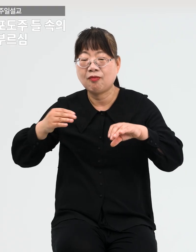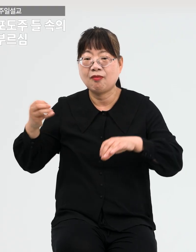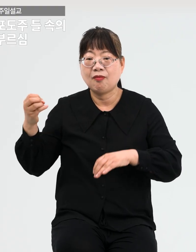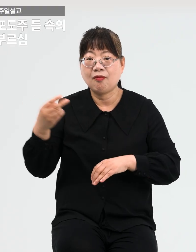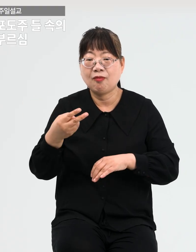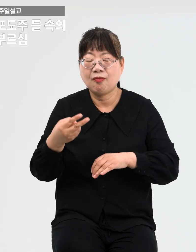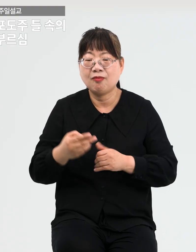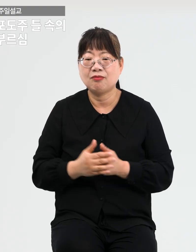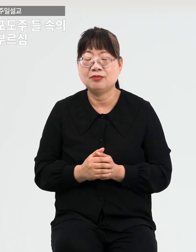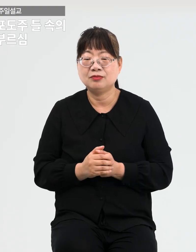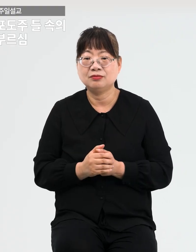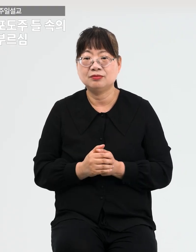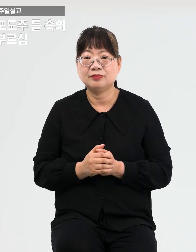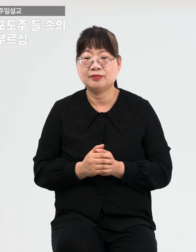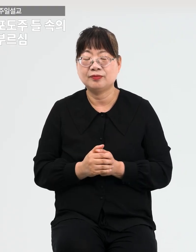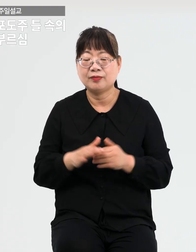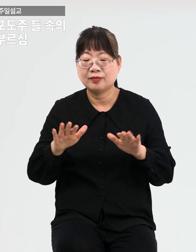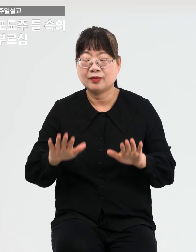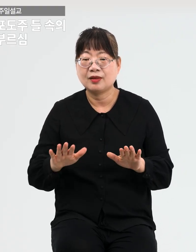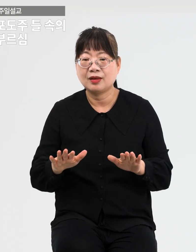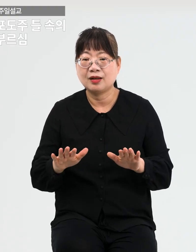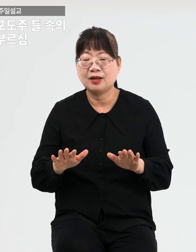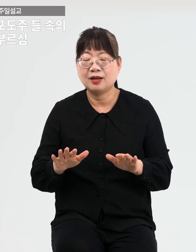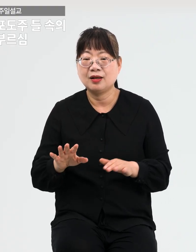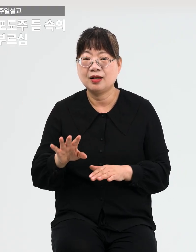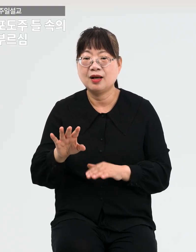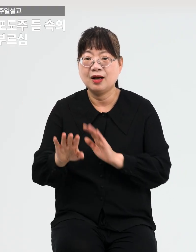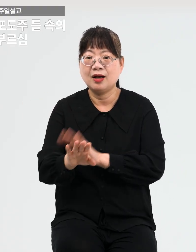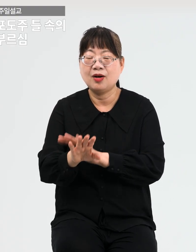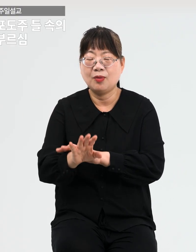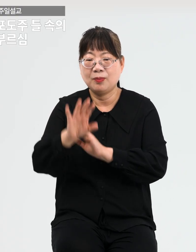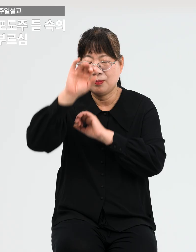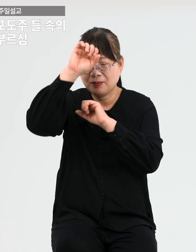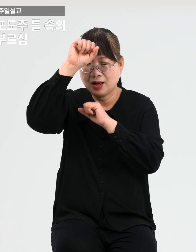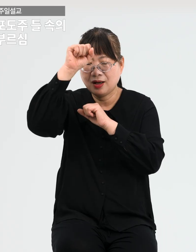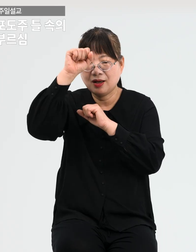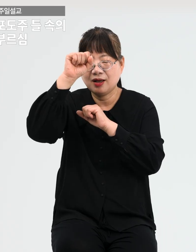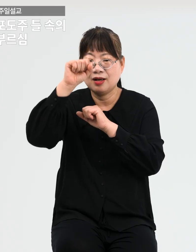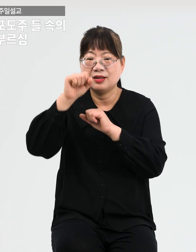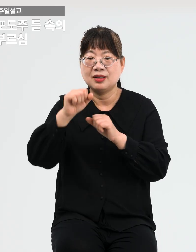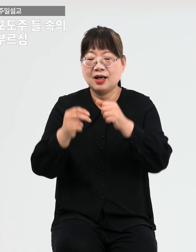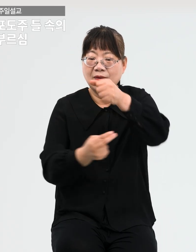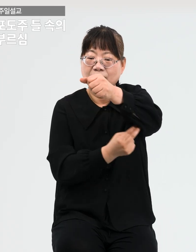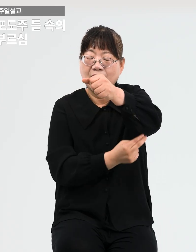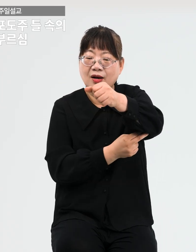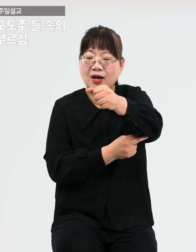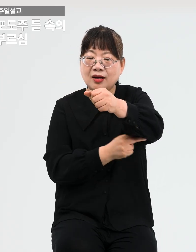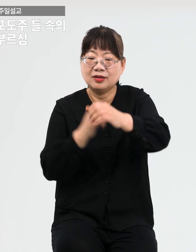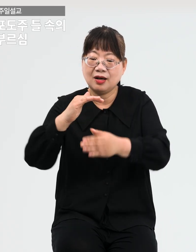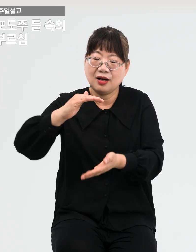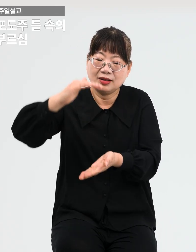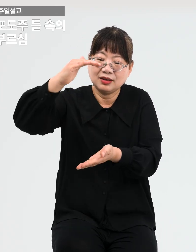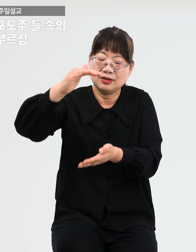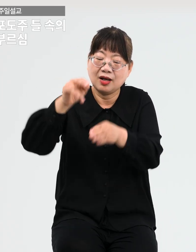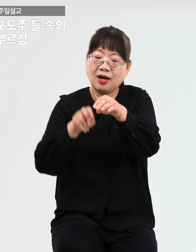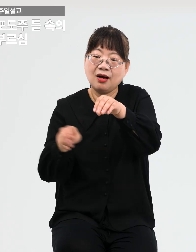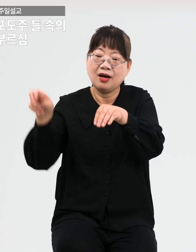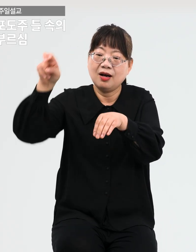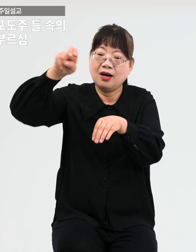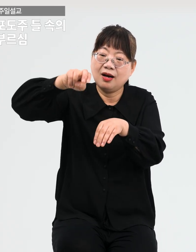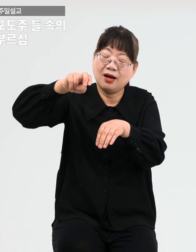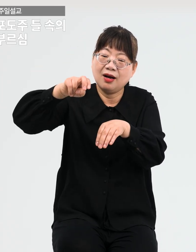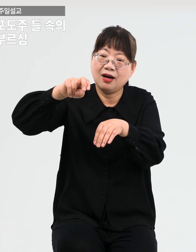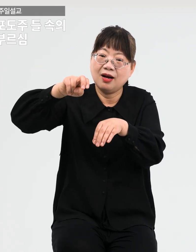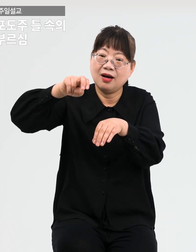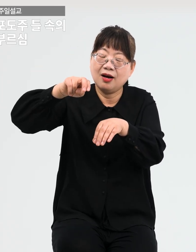그리고 이제 한쪽 발을 그 난간에다가 걸치고 이상한